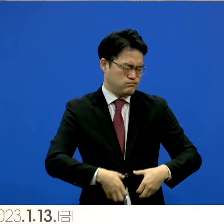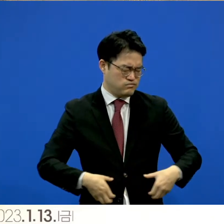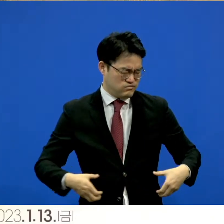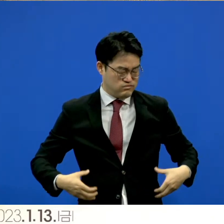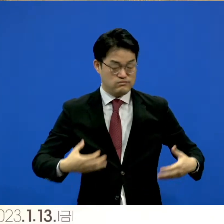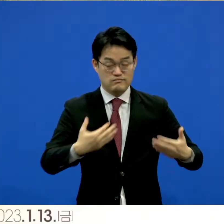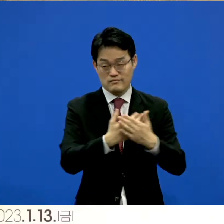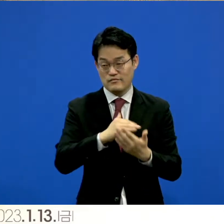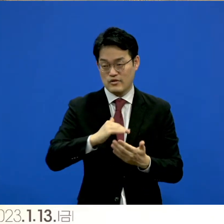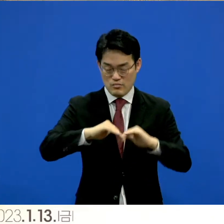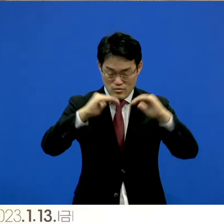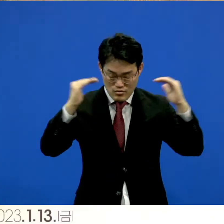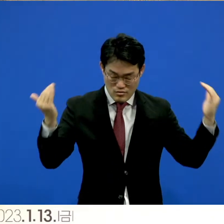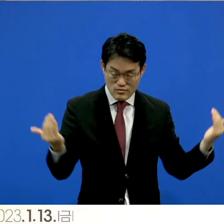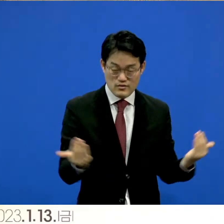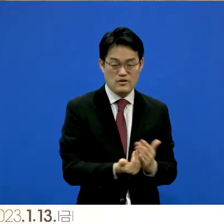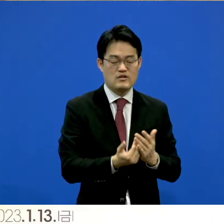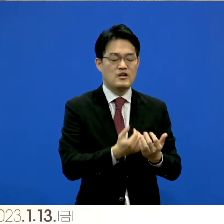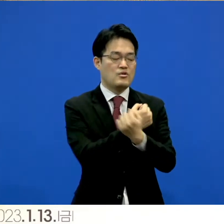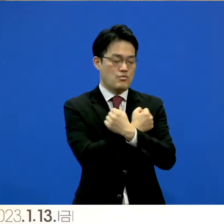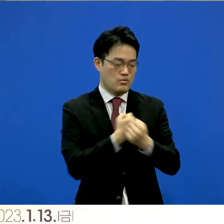모든 것을 녹여내는 공동체.